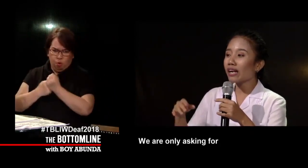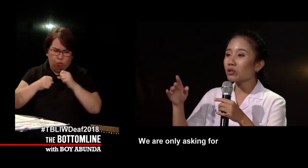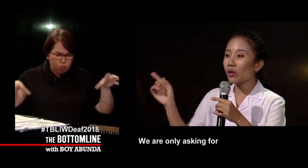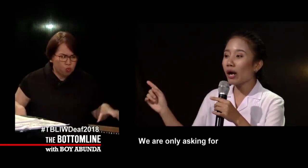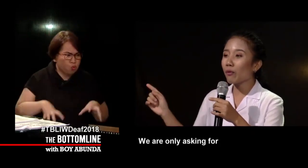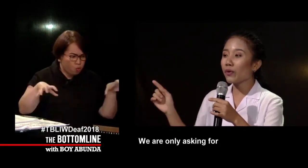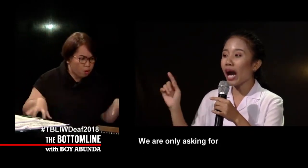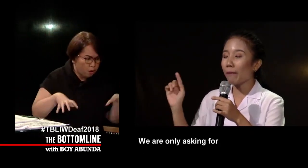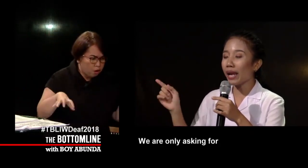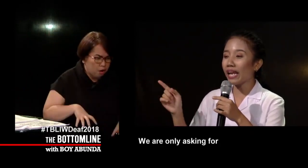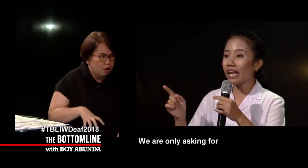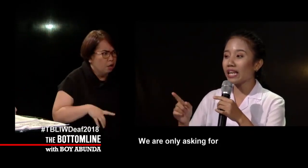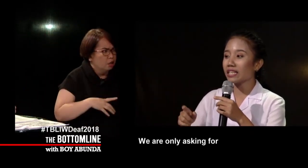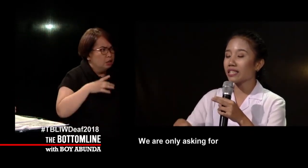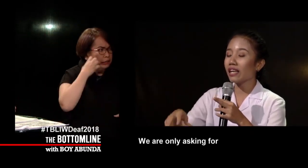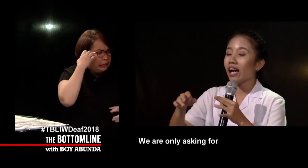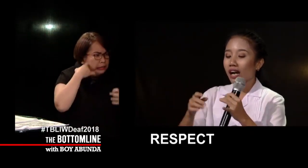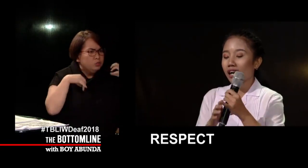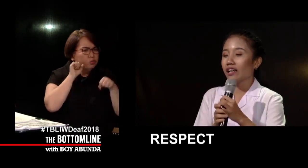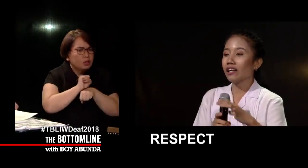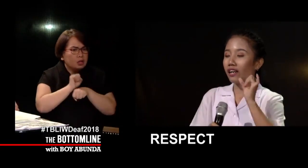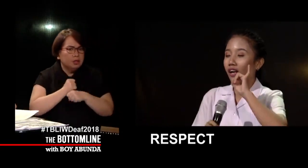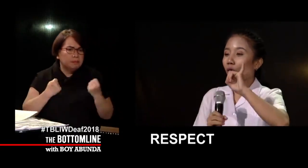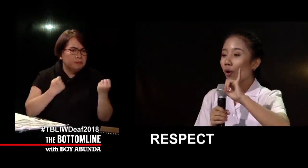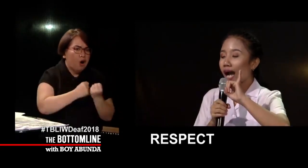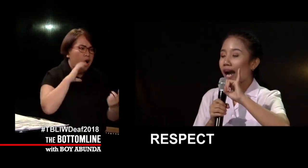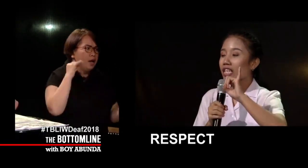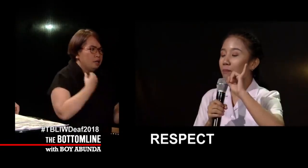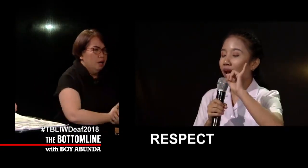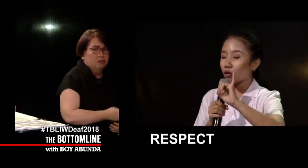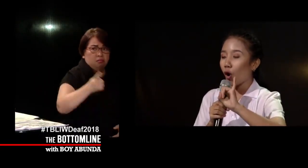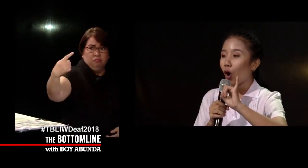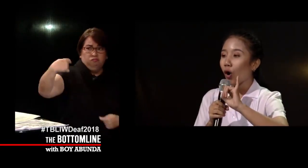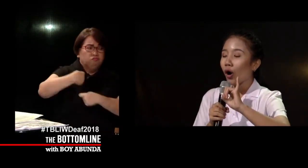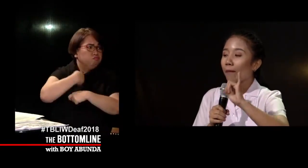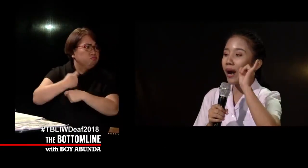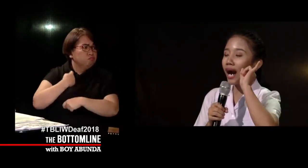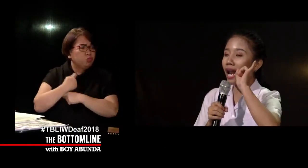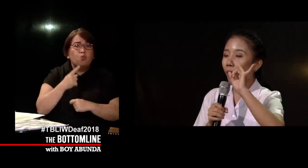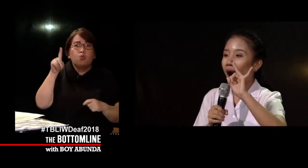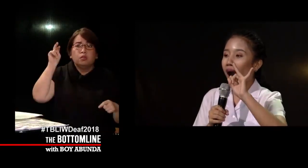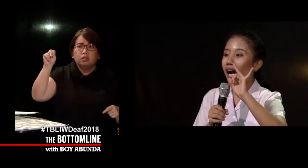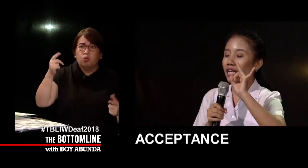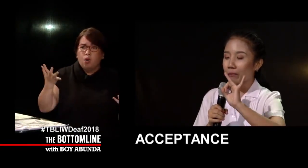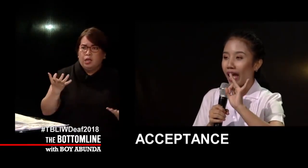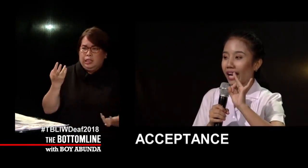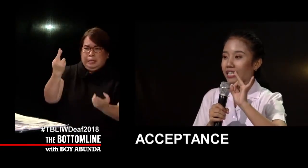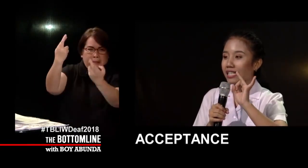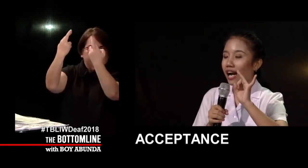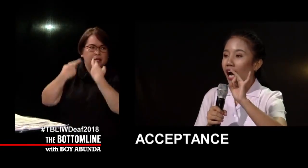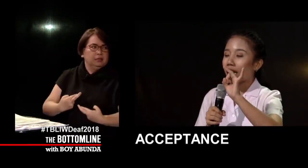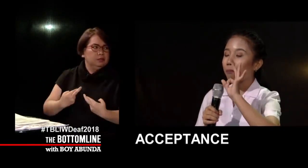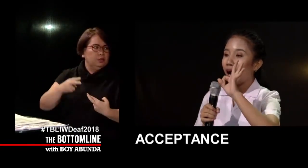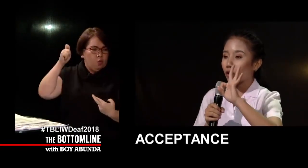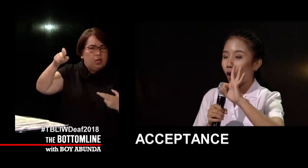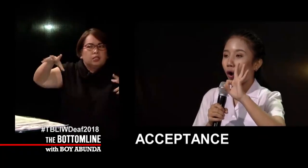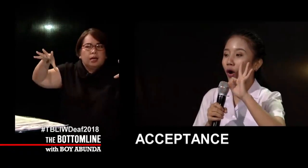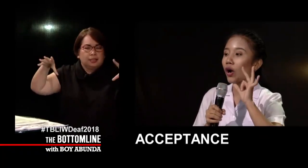Yung tayong gusto lang po namin is una, respeto. Pangalawa, acceptance.